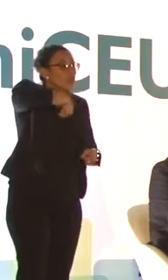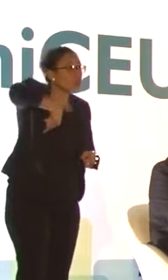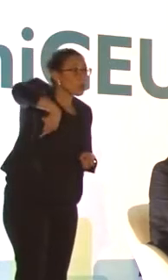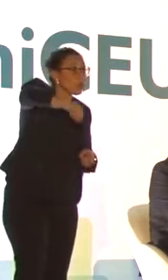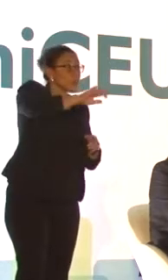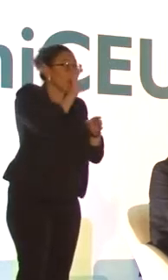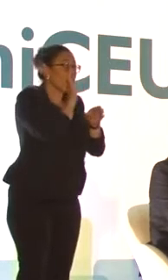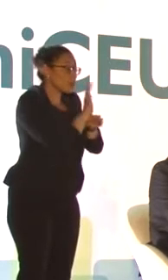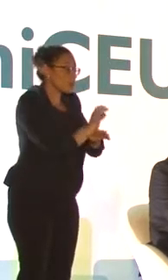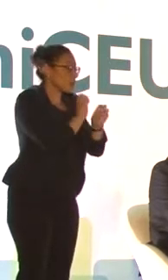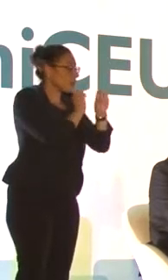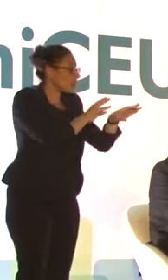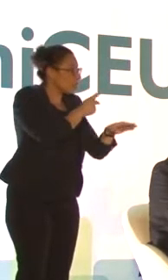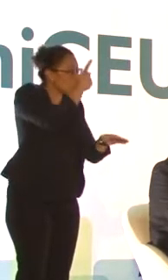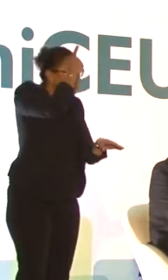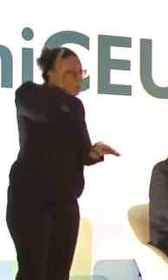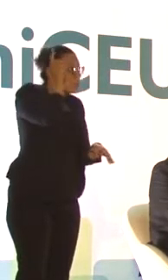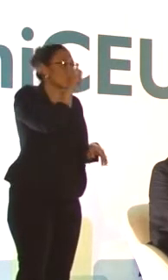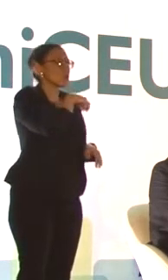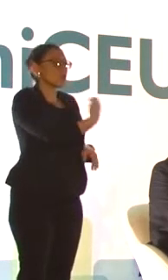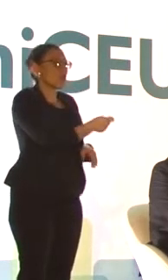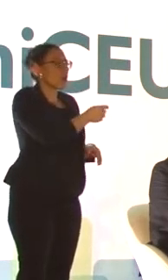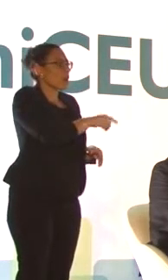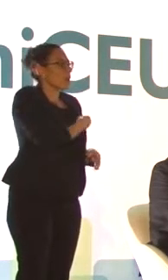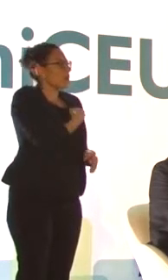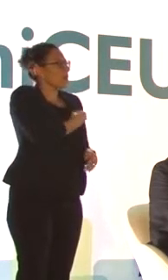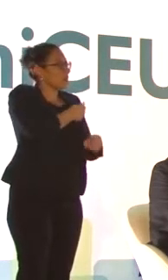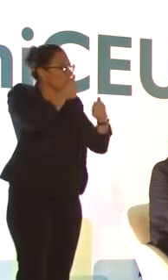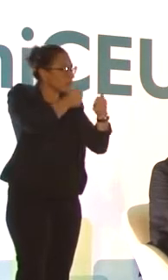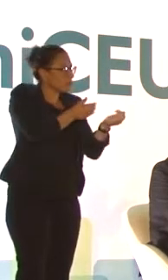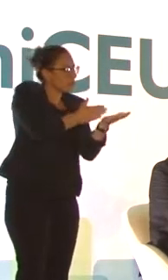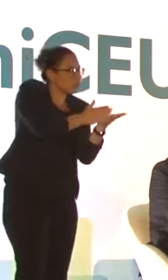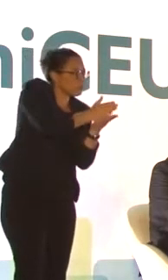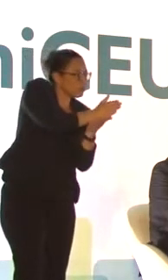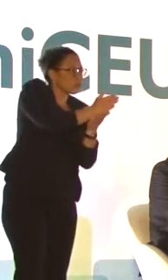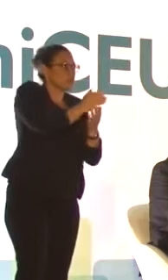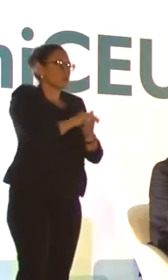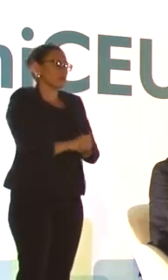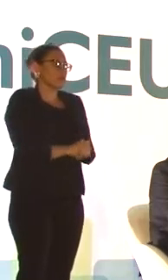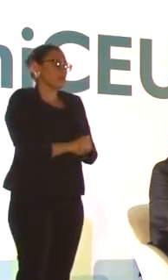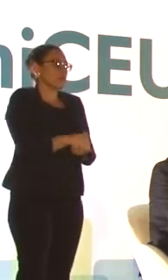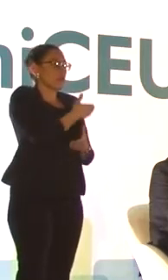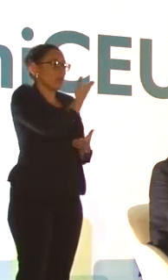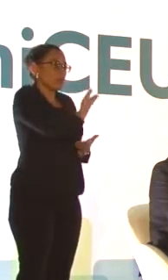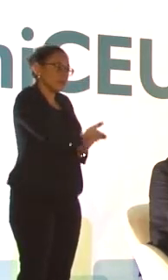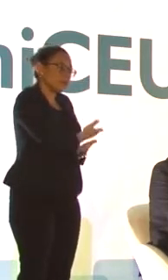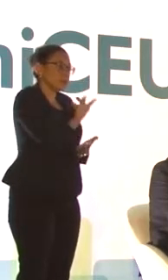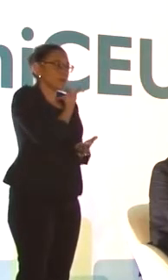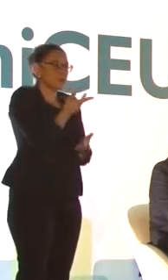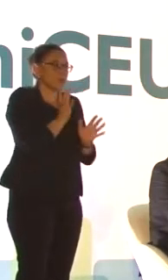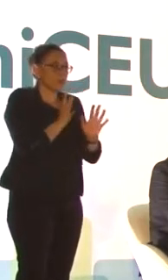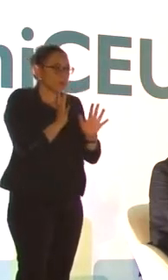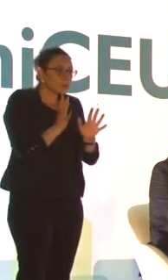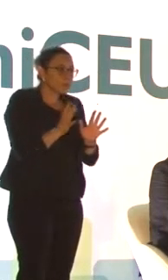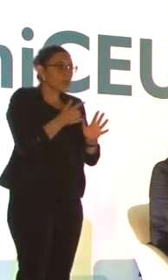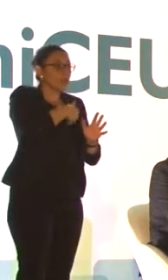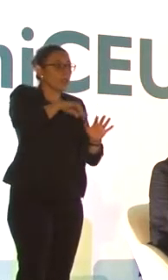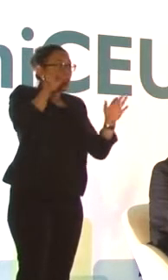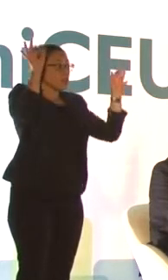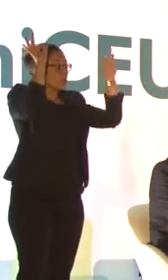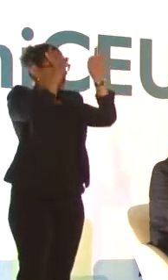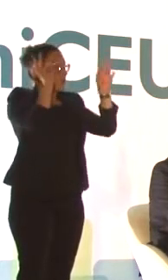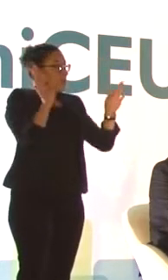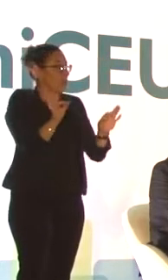ajuda pessoas a construírem a sua própria vida e a sua própria história. Como disse nosso mestre aqui, estaremos muito